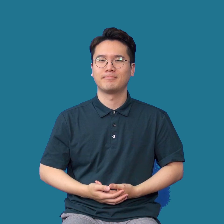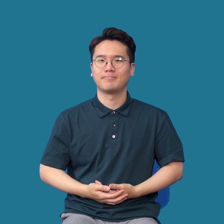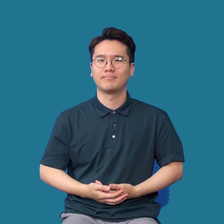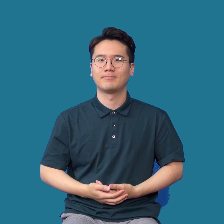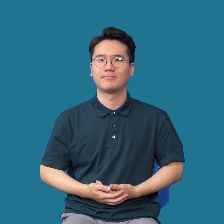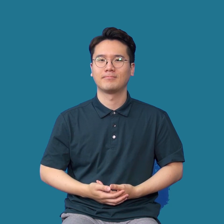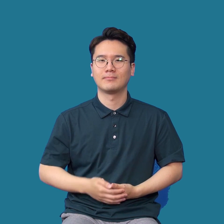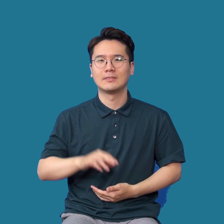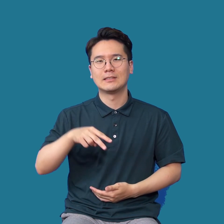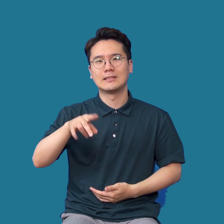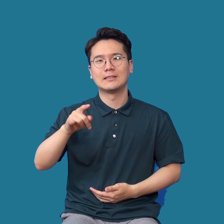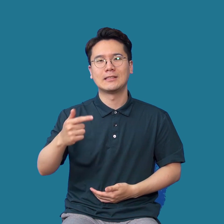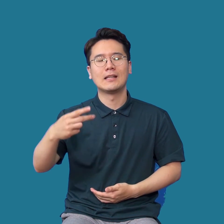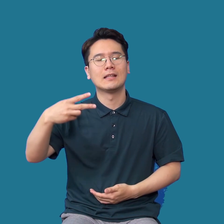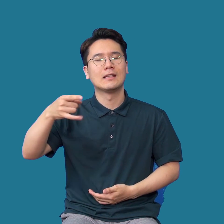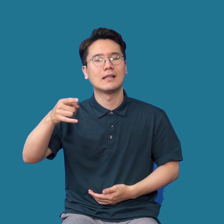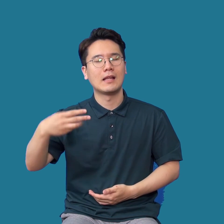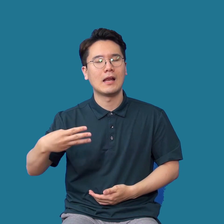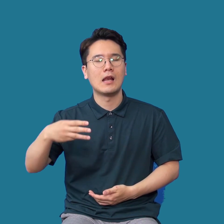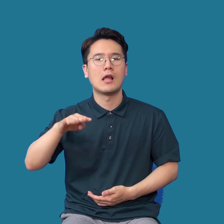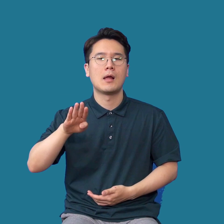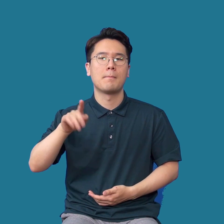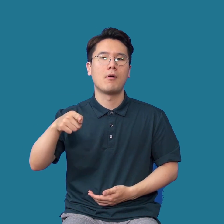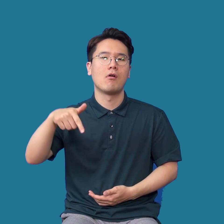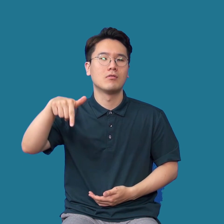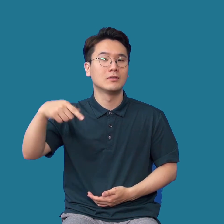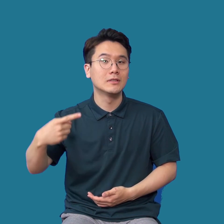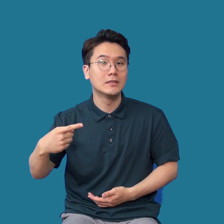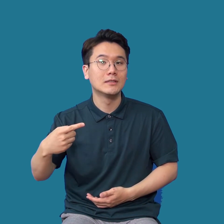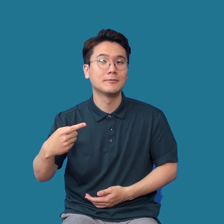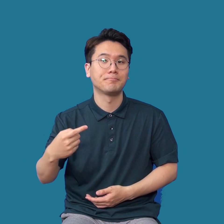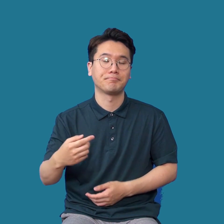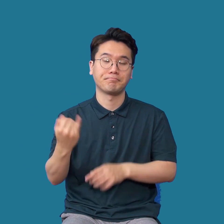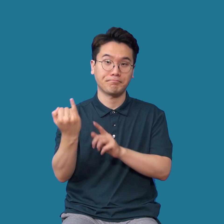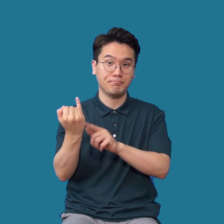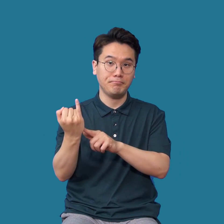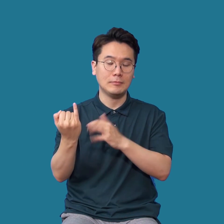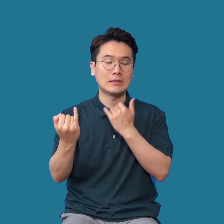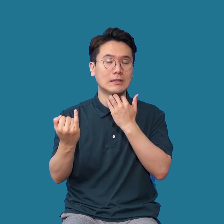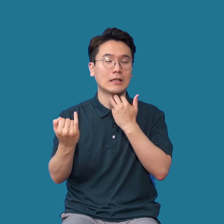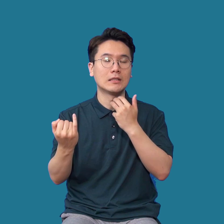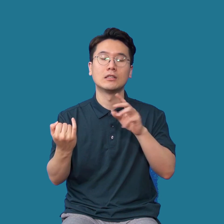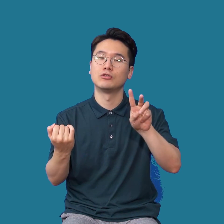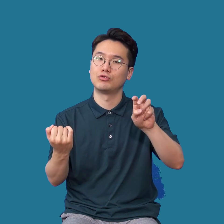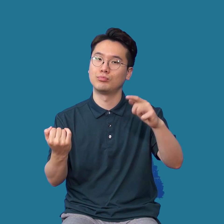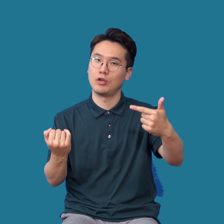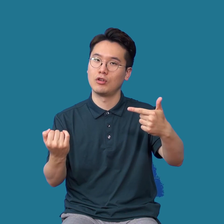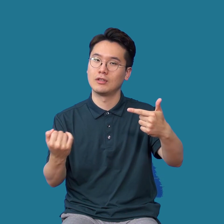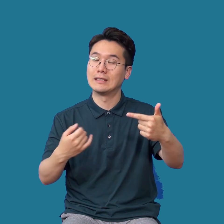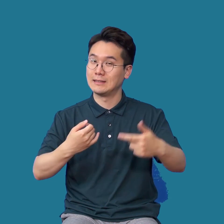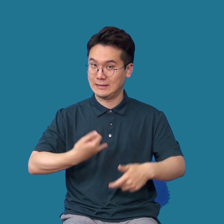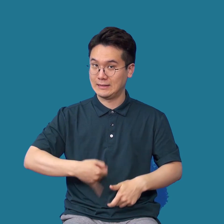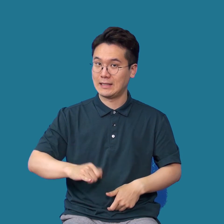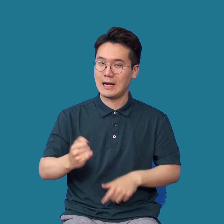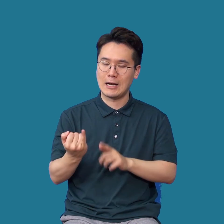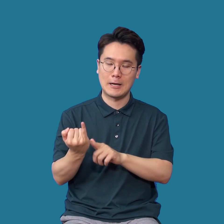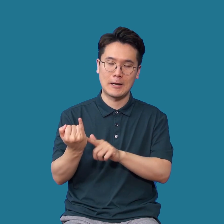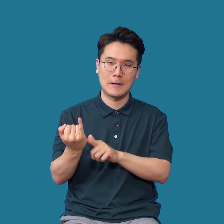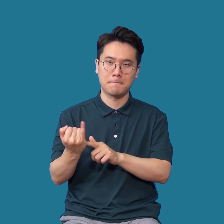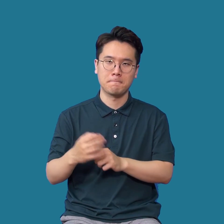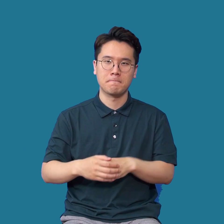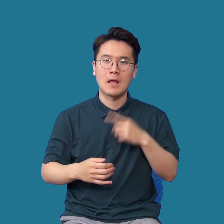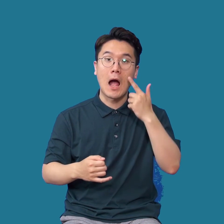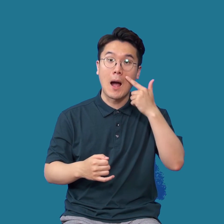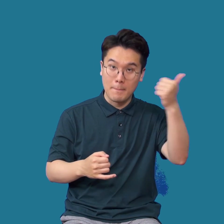리나 샌델버그는 이 26살 되는 딸인데 아빠하고 배를 타고 호수를